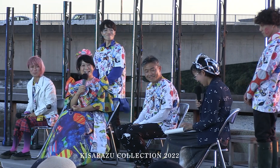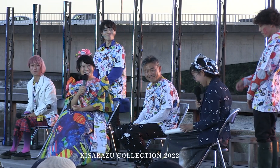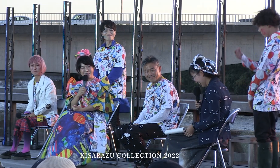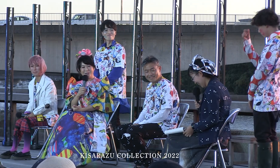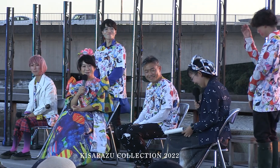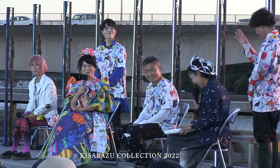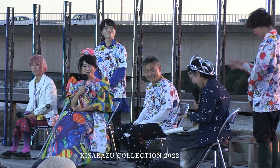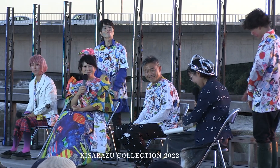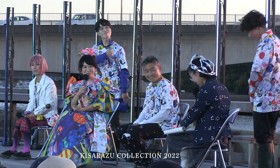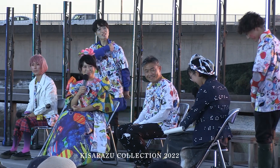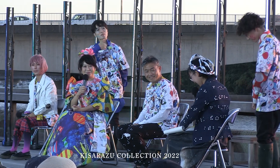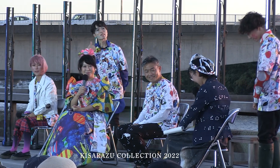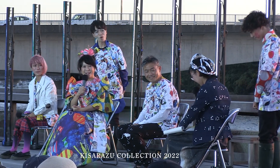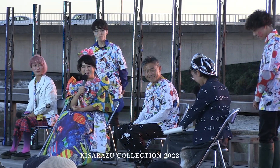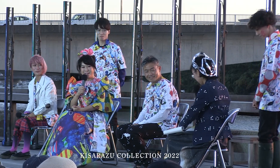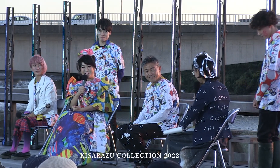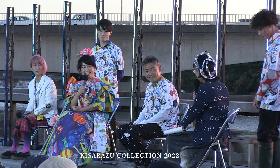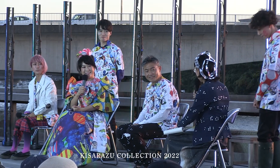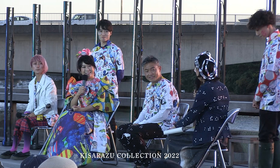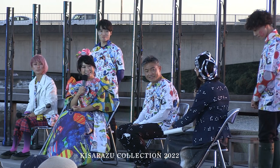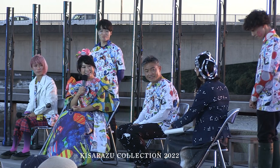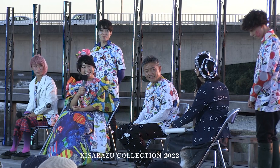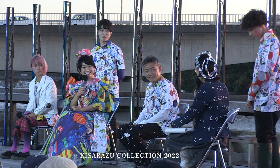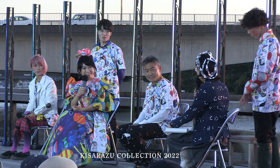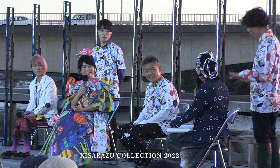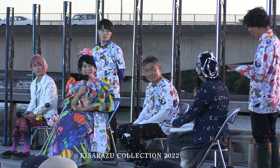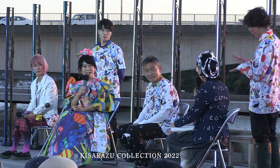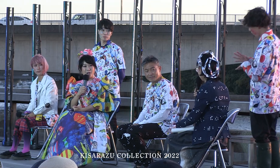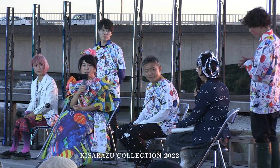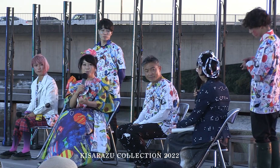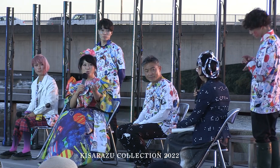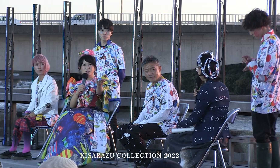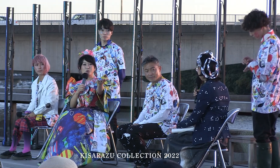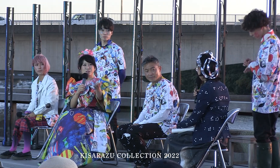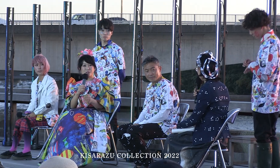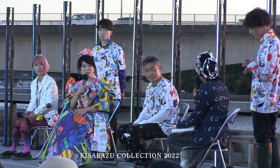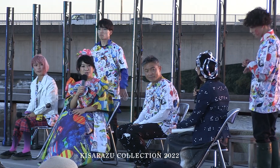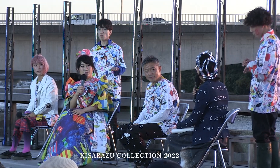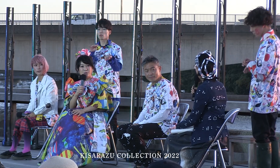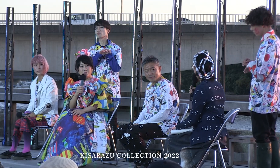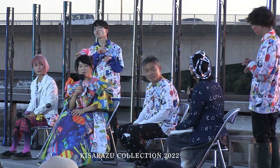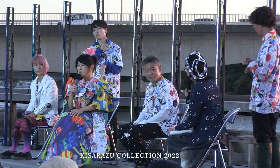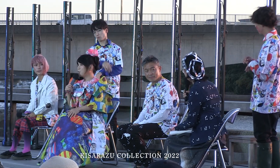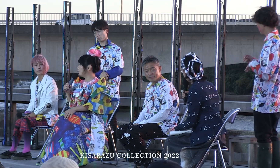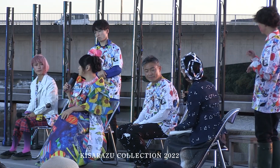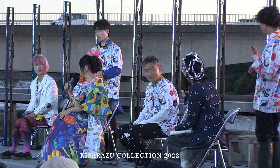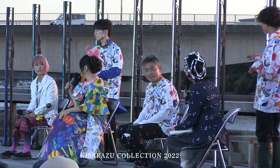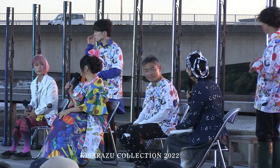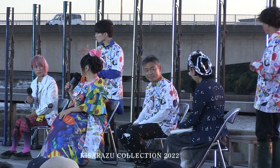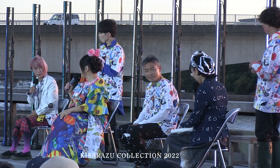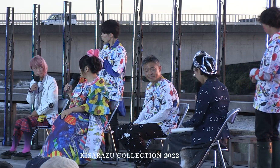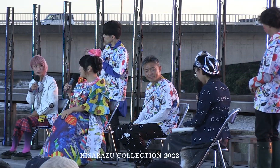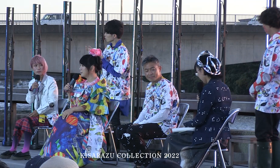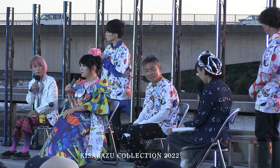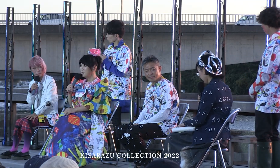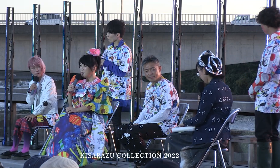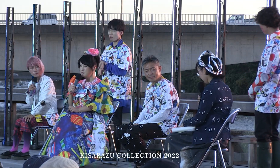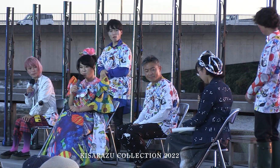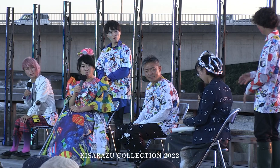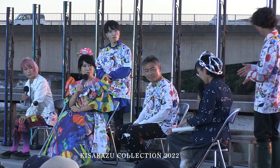大丈夫ですよ、 申し訳ありません。私も今日初めて、 でもお上手、 ありがとうございます。 すごいお上手ですよね。